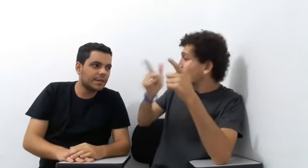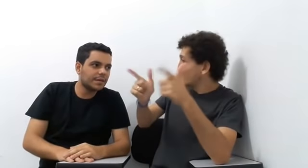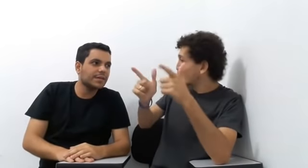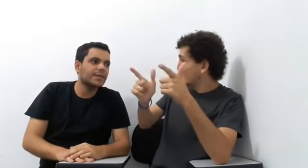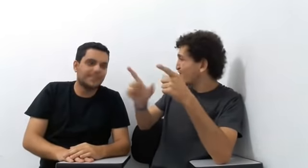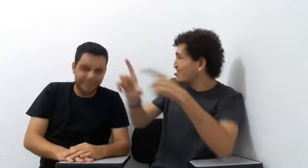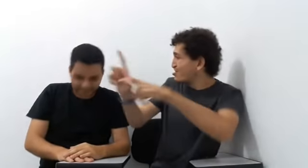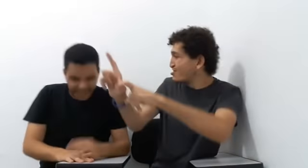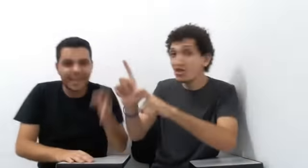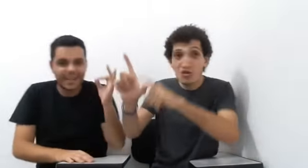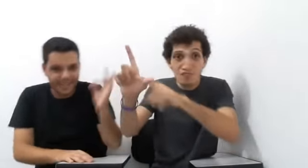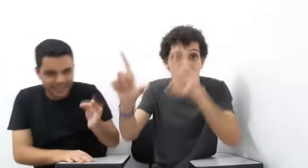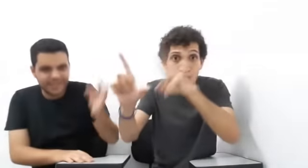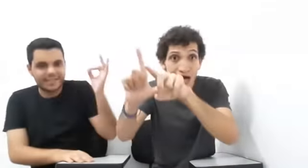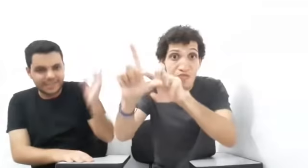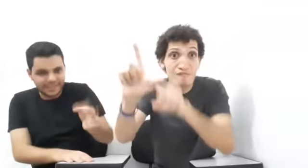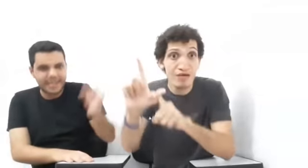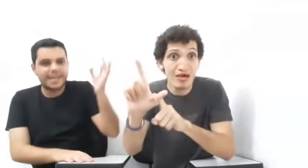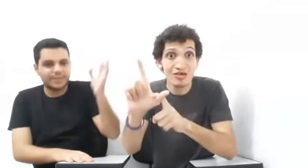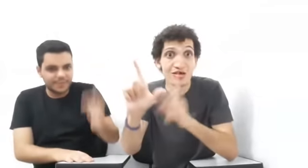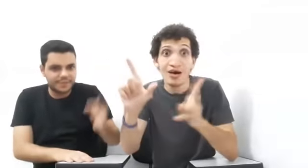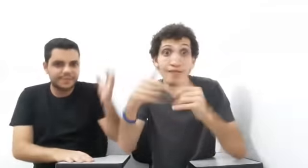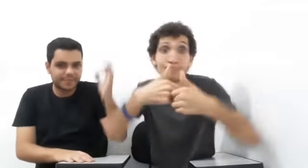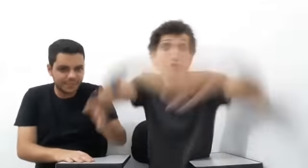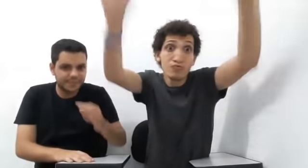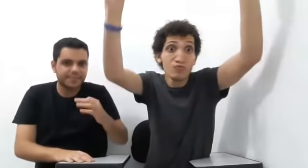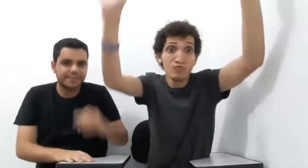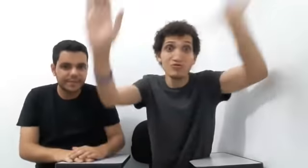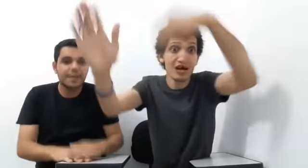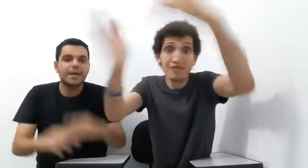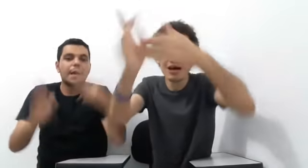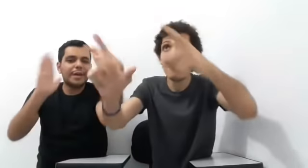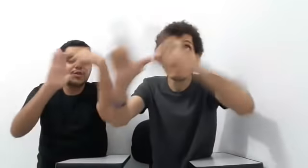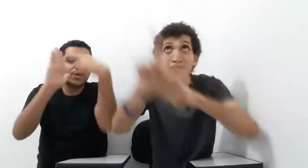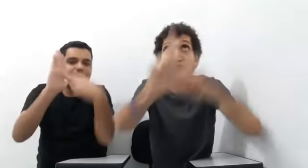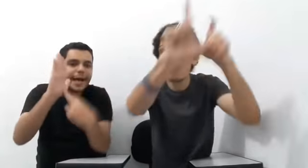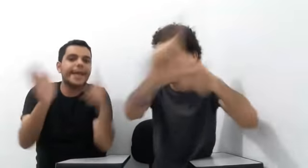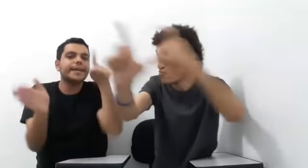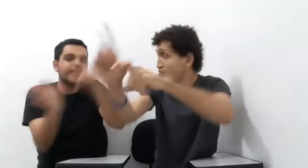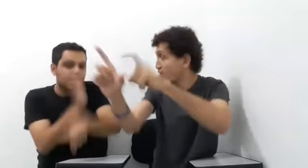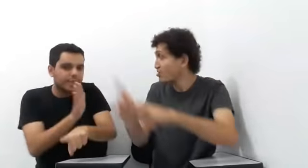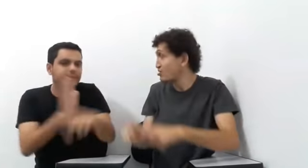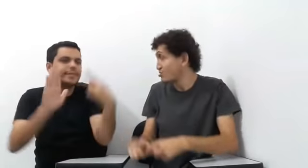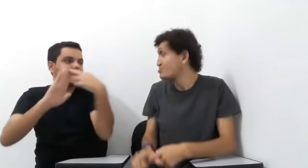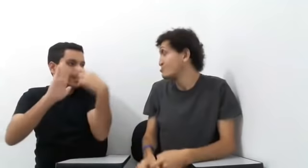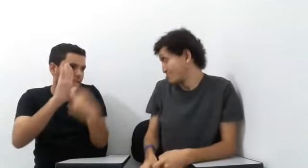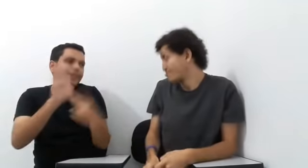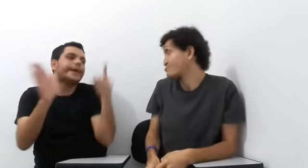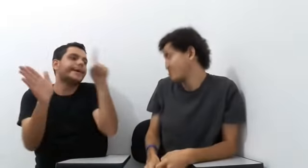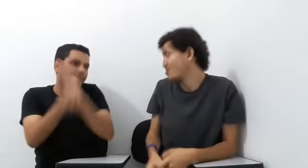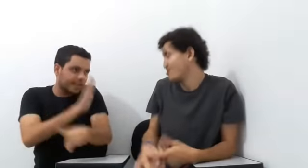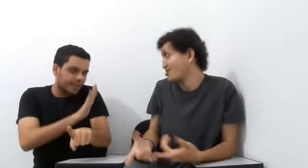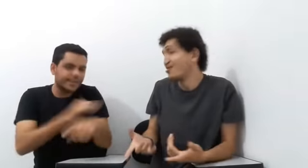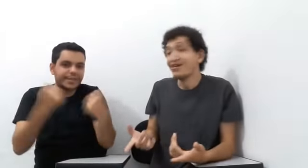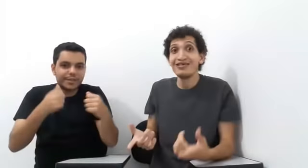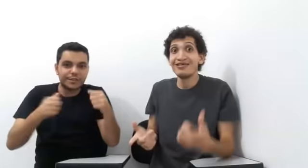pejorativo. E começa a usar o dependente para tudo. E aí vai. Mas toda regra tem sua exceção. Toda regra tem sua exceção. A gente